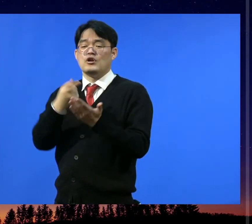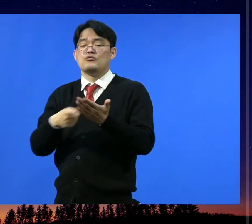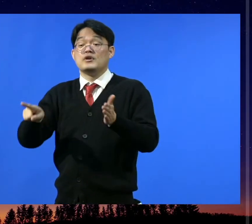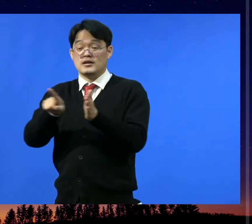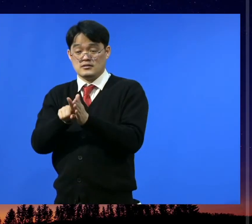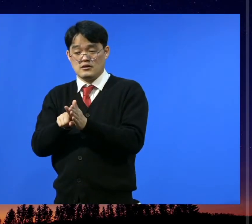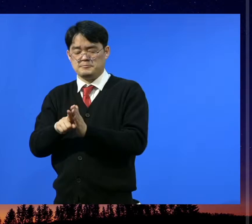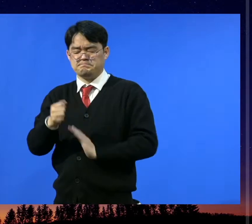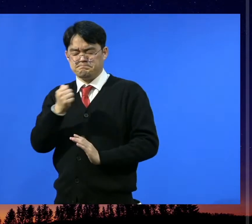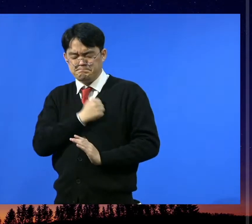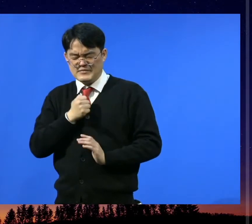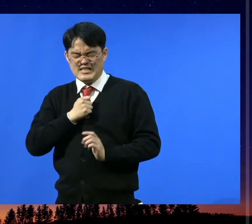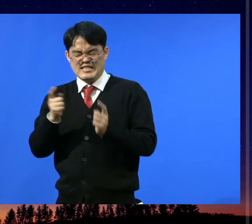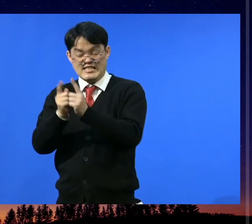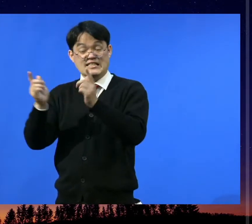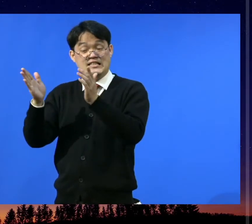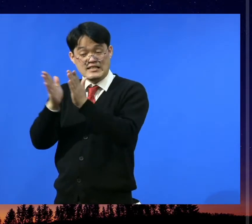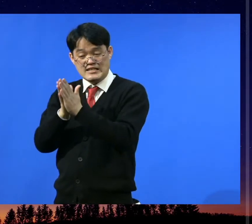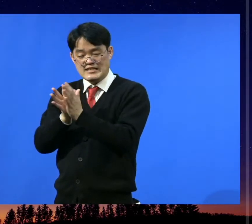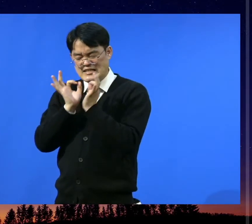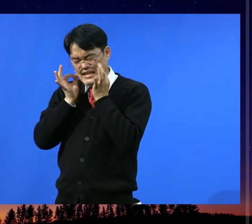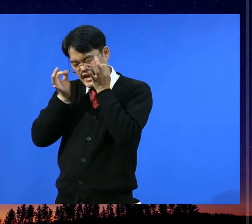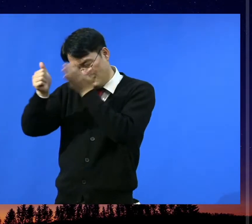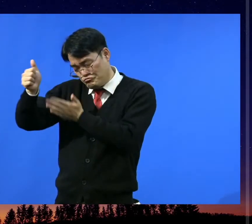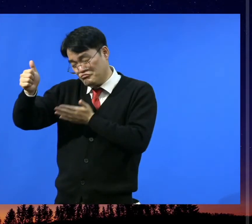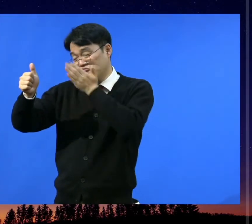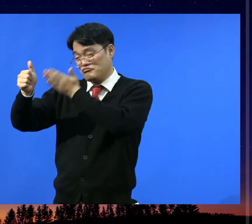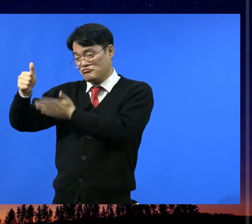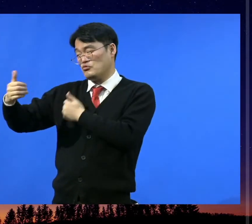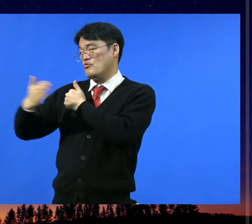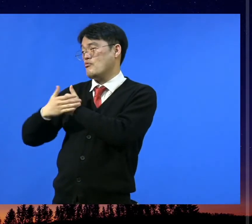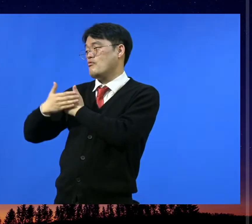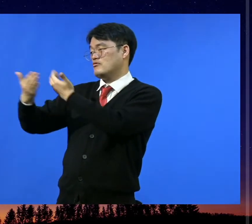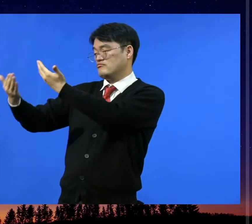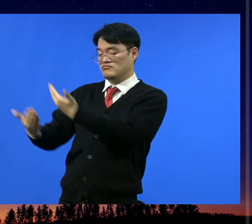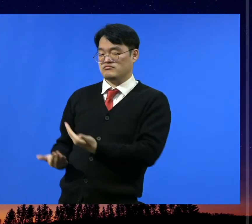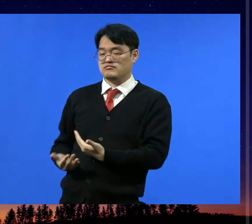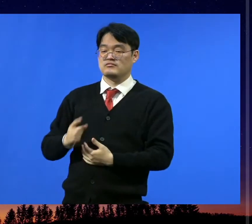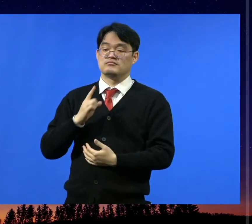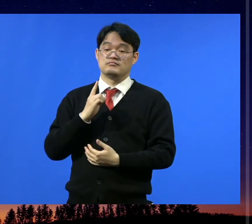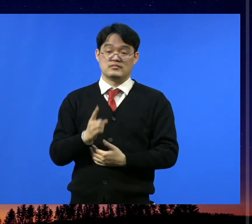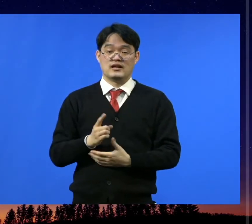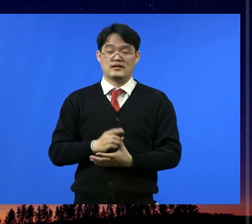친히 간구하시느니라. 우리를 도우신다는 얘기예요.